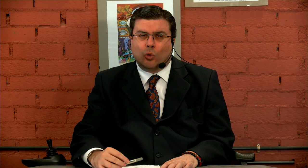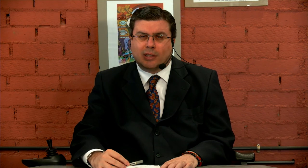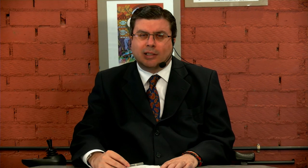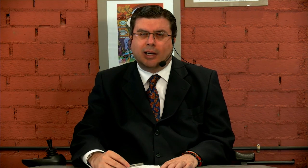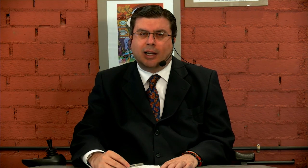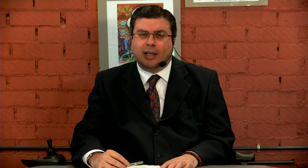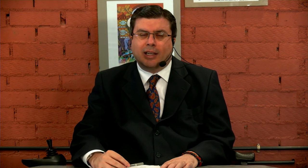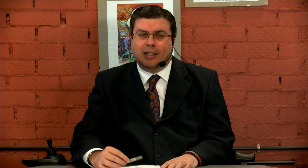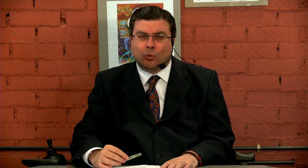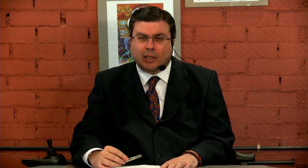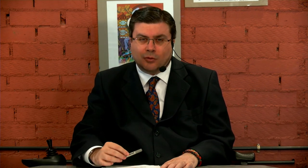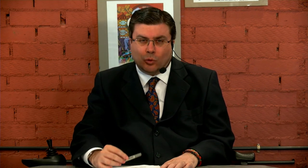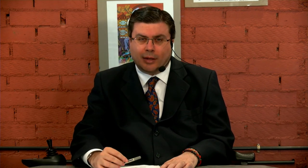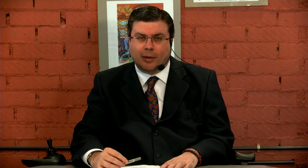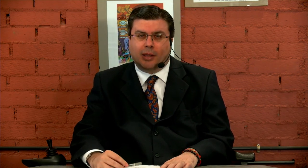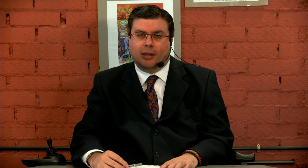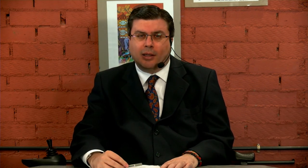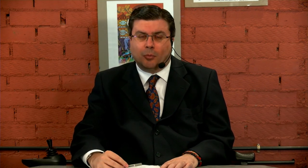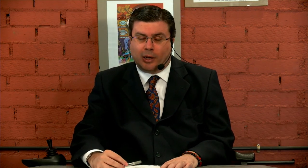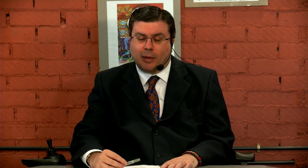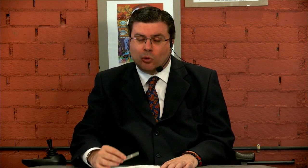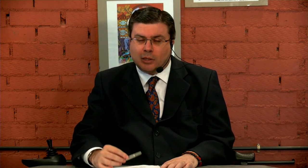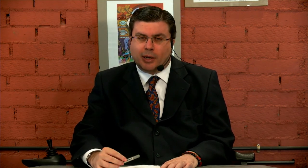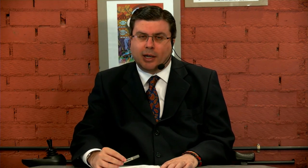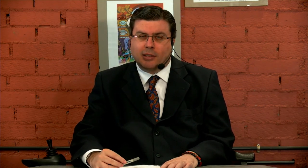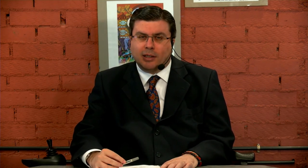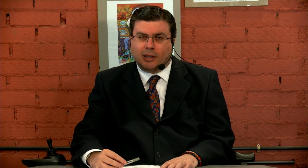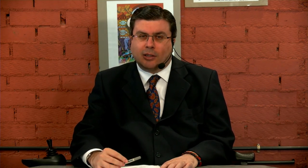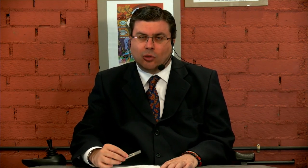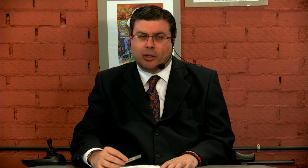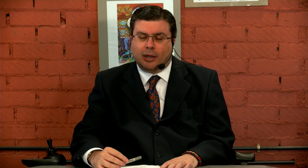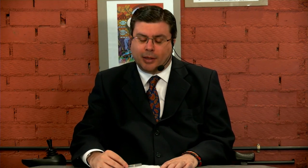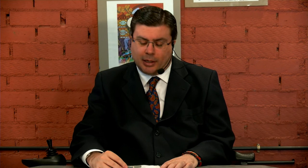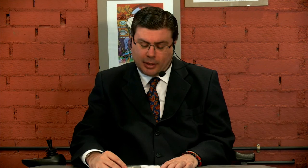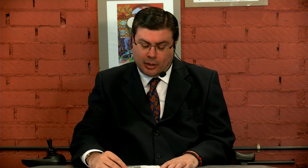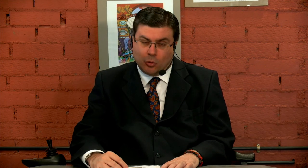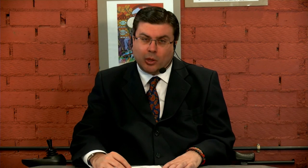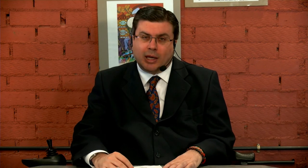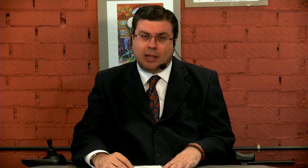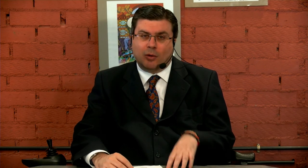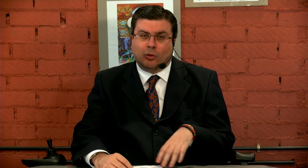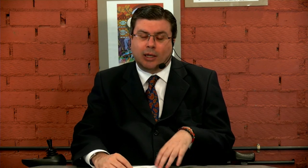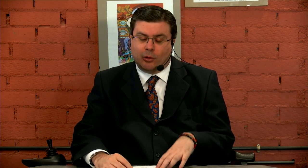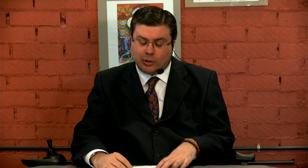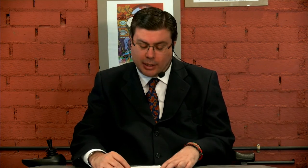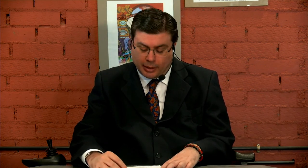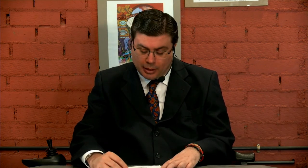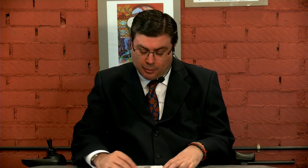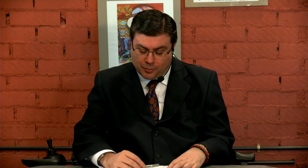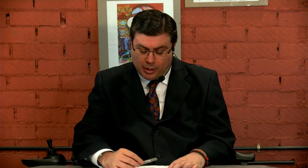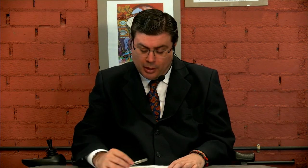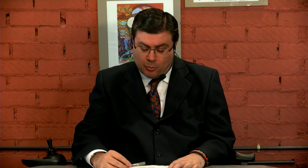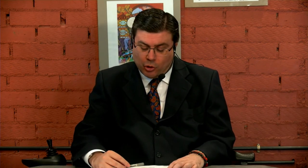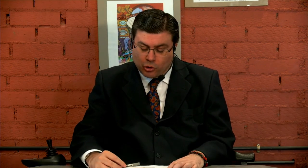les cuesta salir a la calle y les cuesta disfrutar de la vida, porque hay muchas barreras y eso la verdad que incomoda y dificulta nuestra